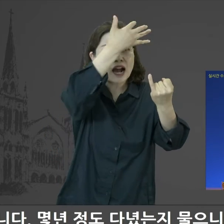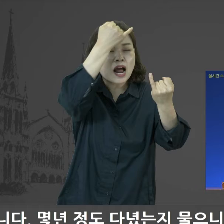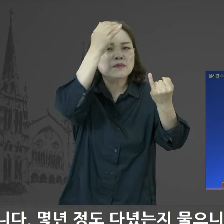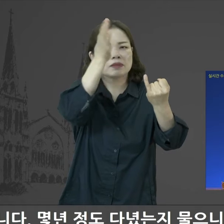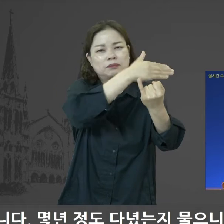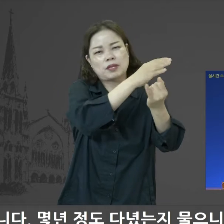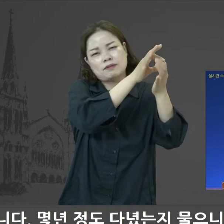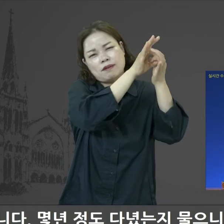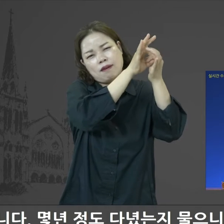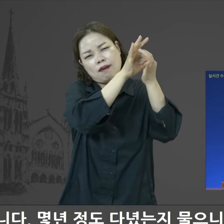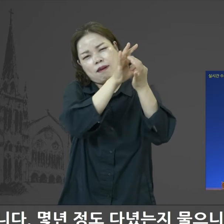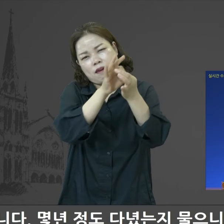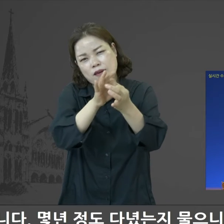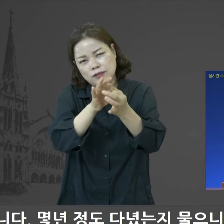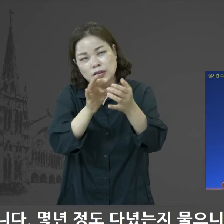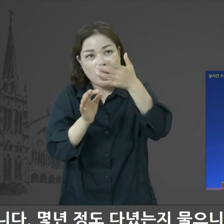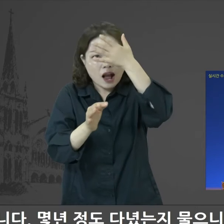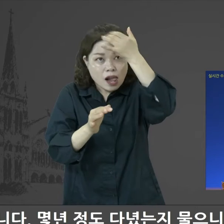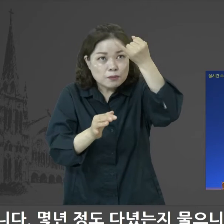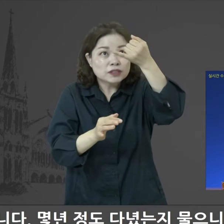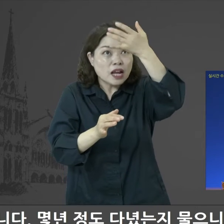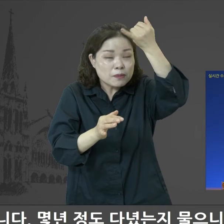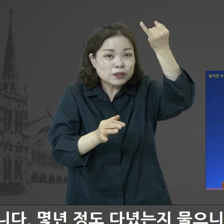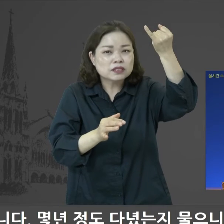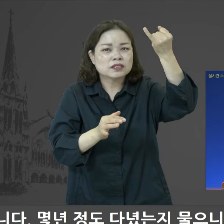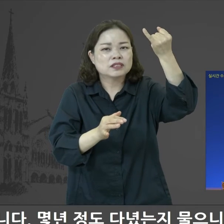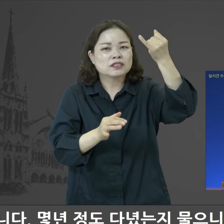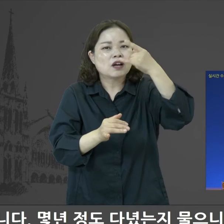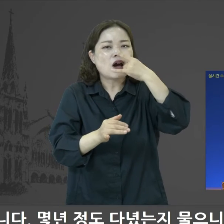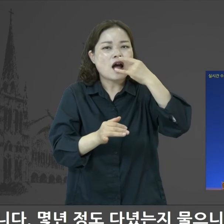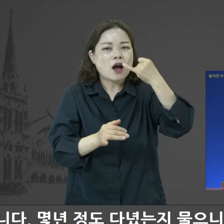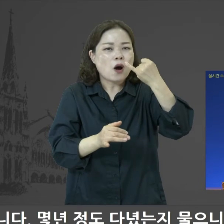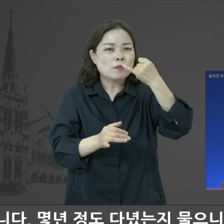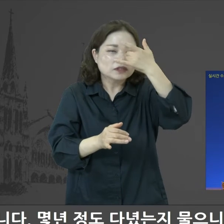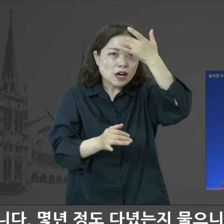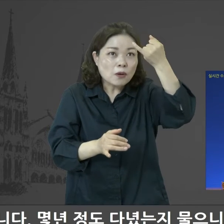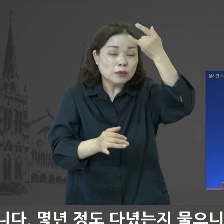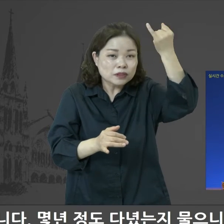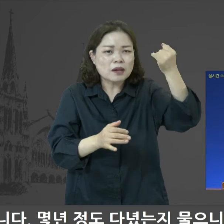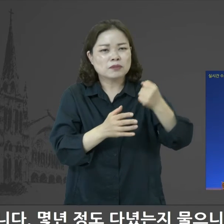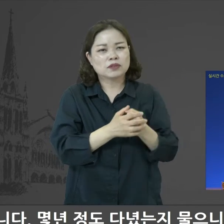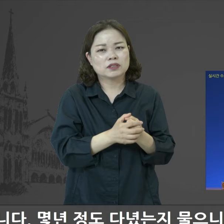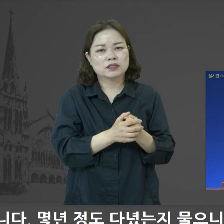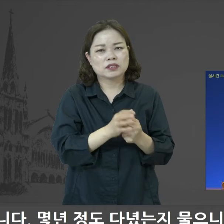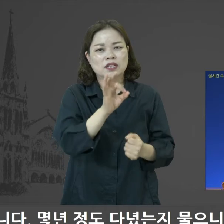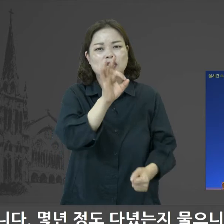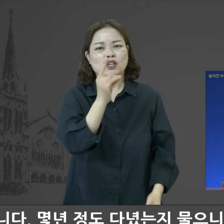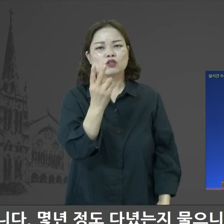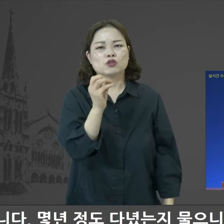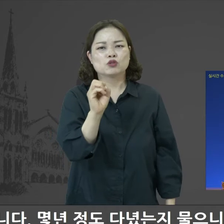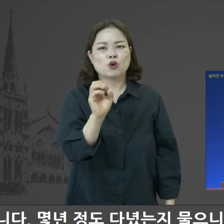때부터 계속 다녔대요. 그러니까 그 할머니의 할머니. 그러니까 여러분 제가 용왕신의 도움으로 살았던 것